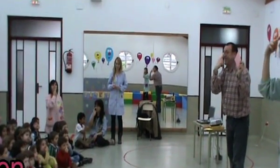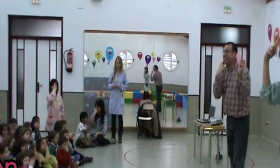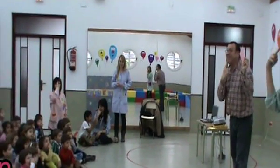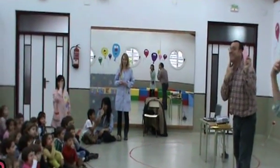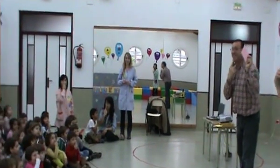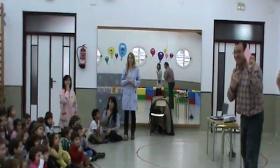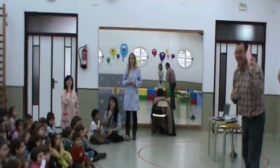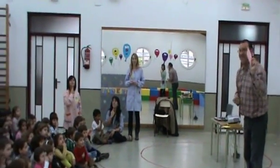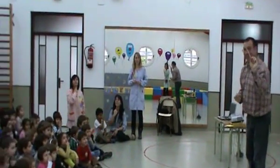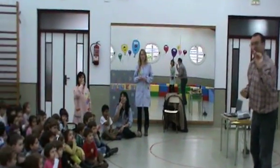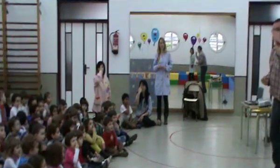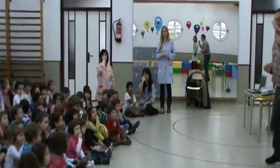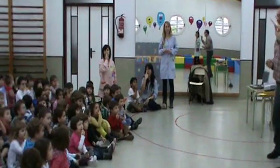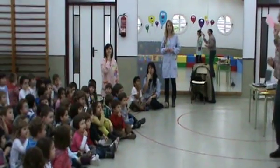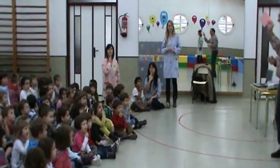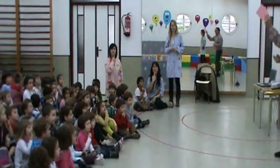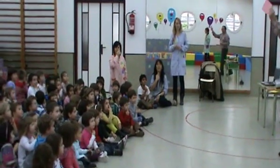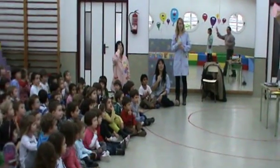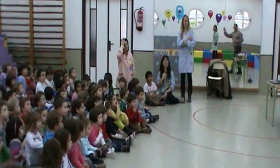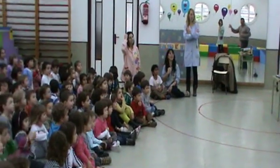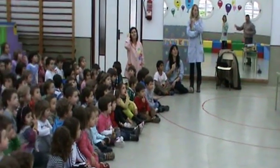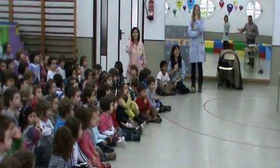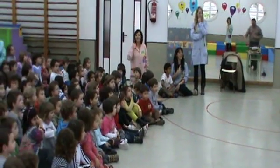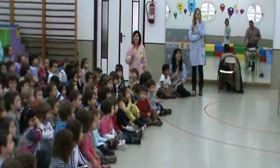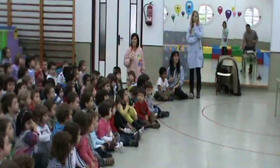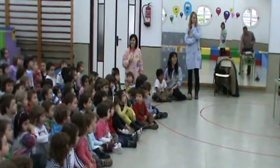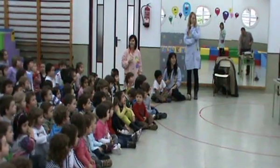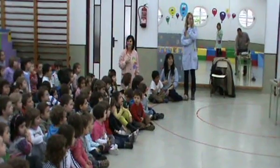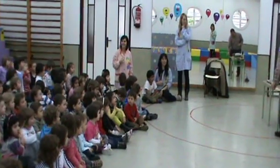Italiarrak italian, makaroni tragata!